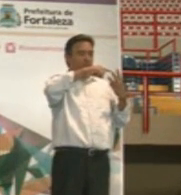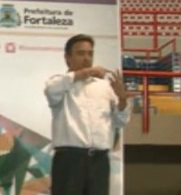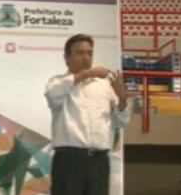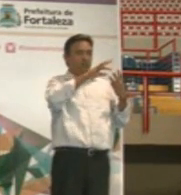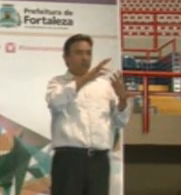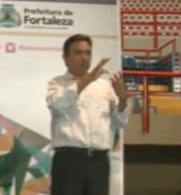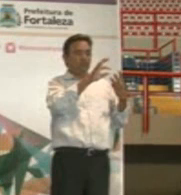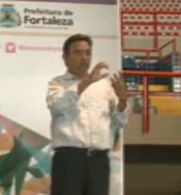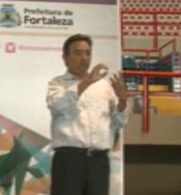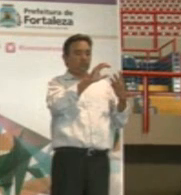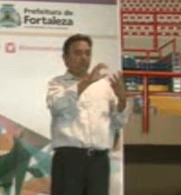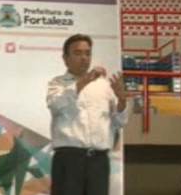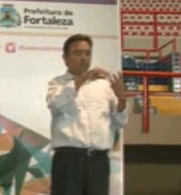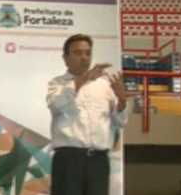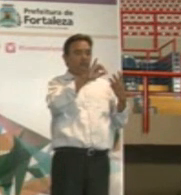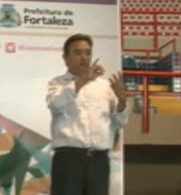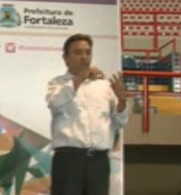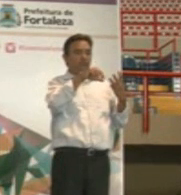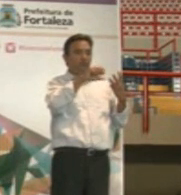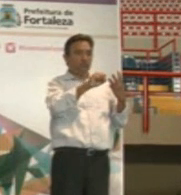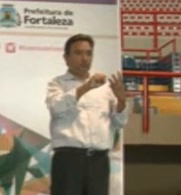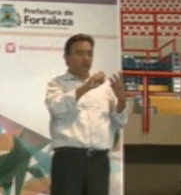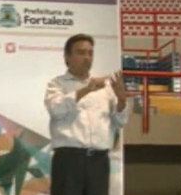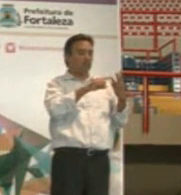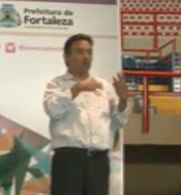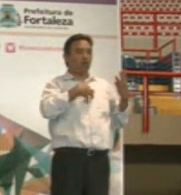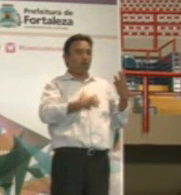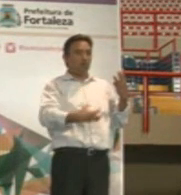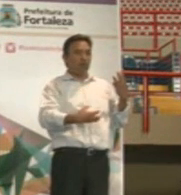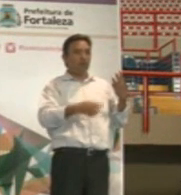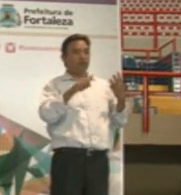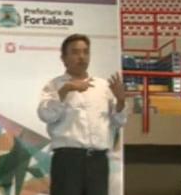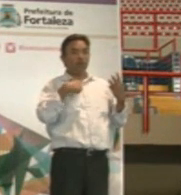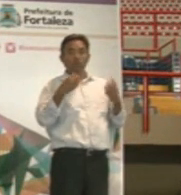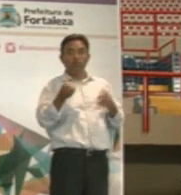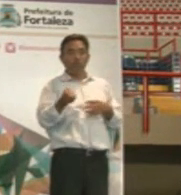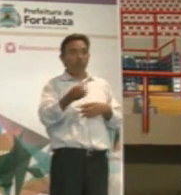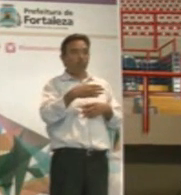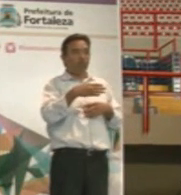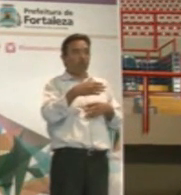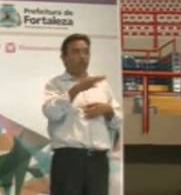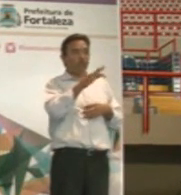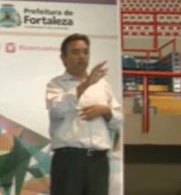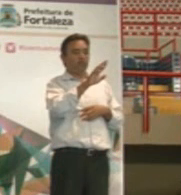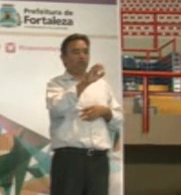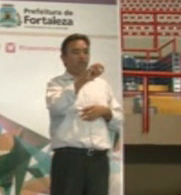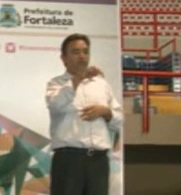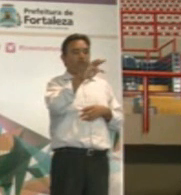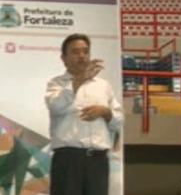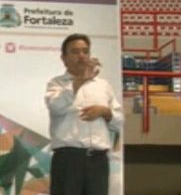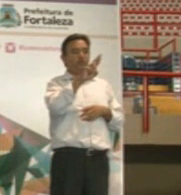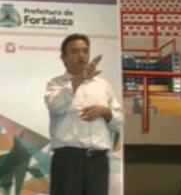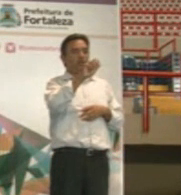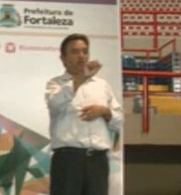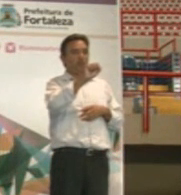hoje de Nova Fronteira Agrícola, também denominada com o termo